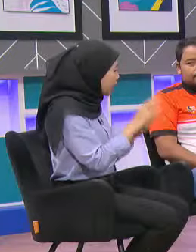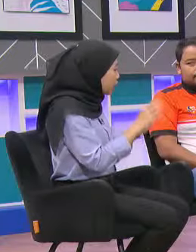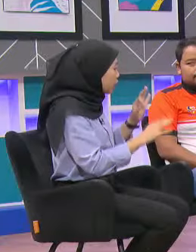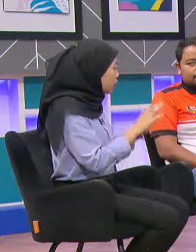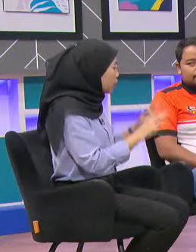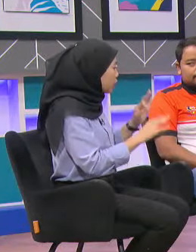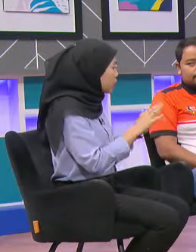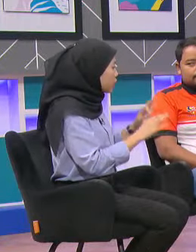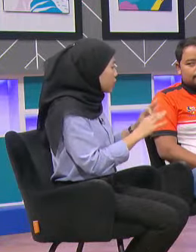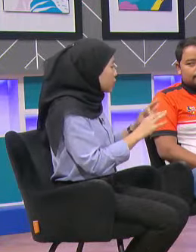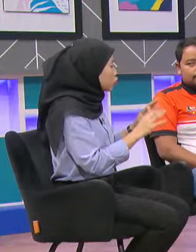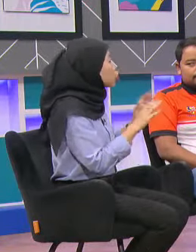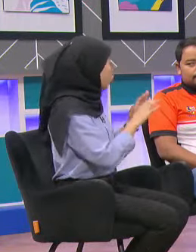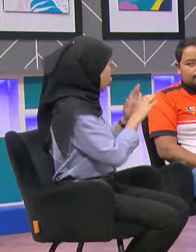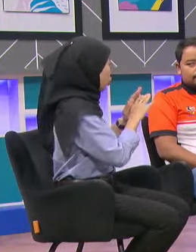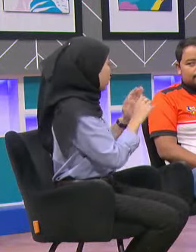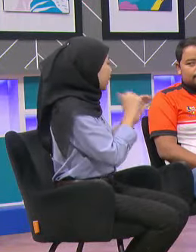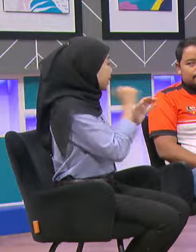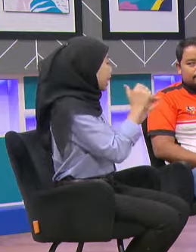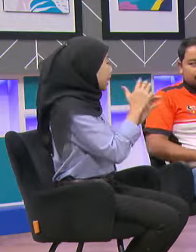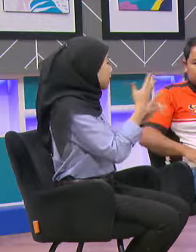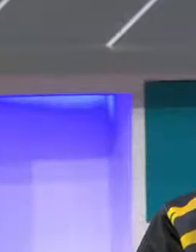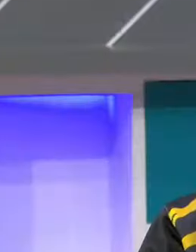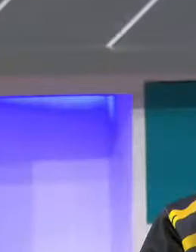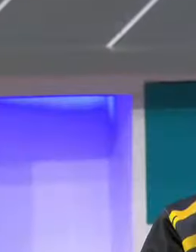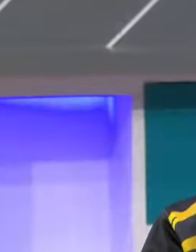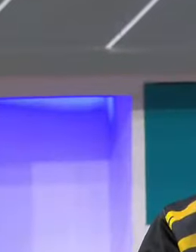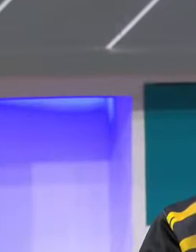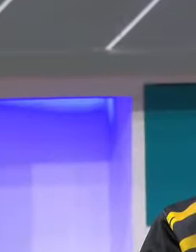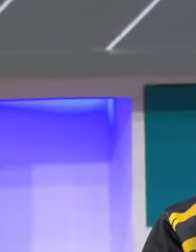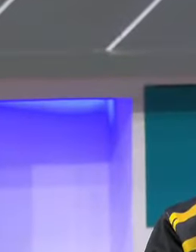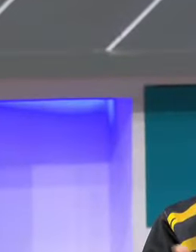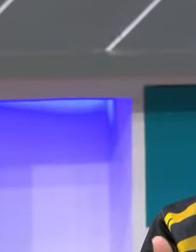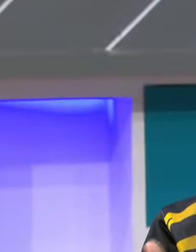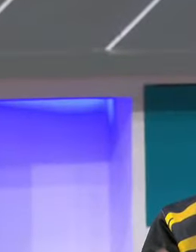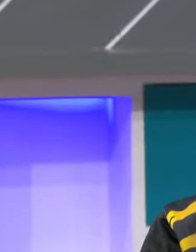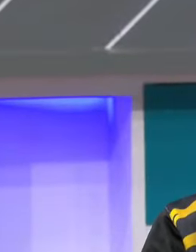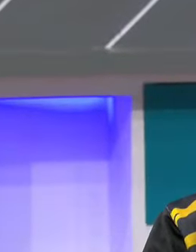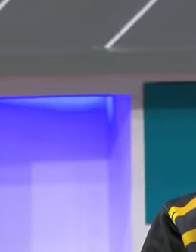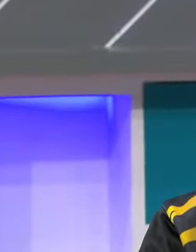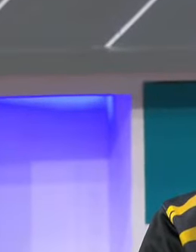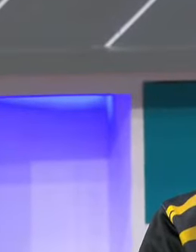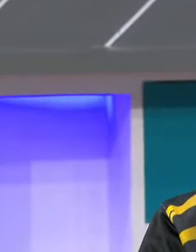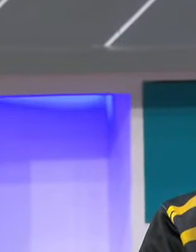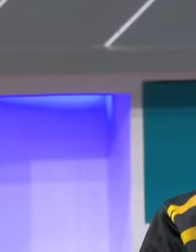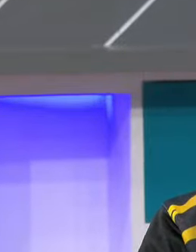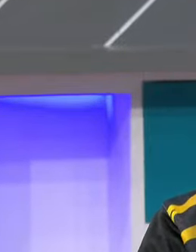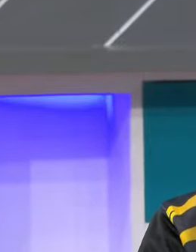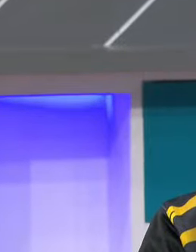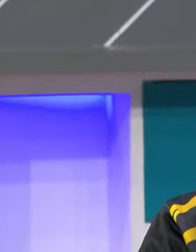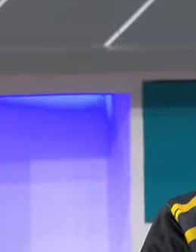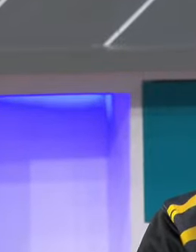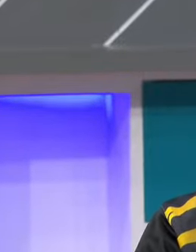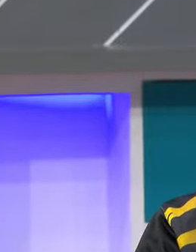ini tidak mencapai apa yang dihayati oleh penduduk-penuhi dia enggak sesuatu yang bagus